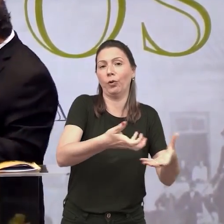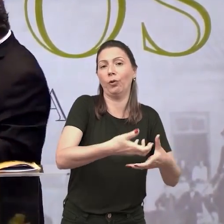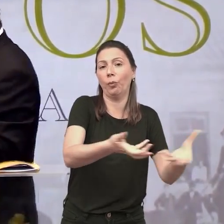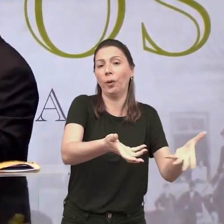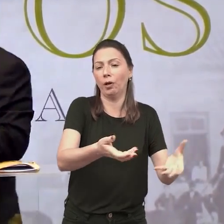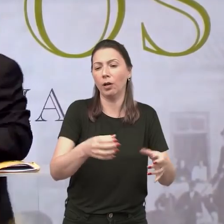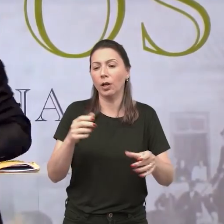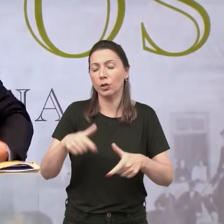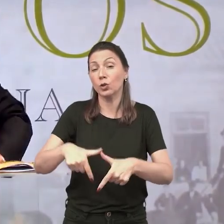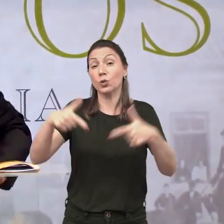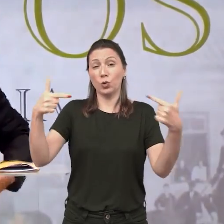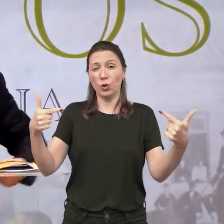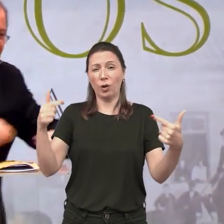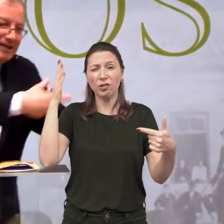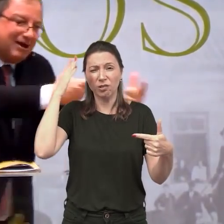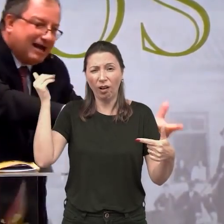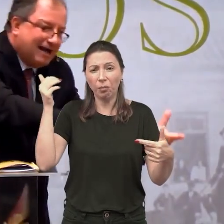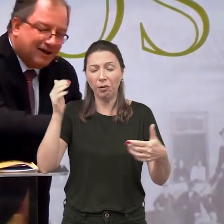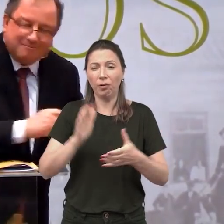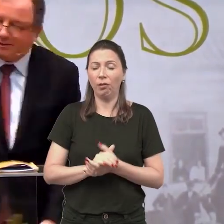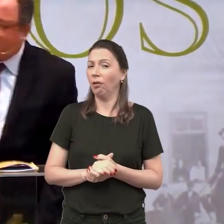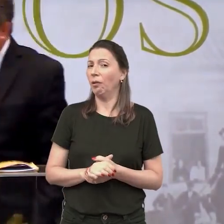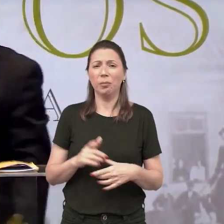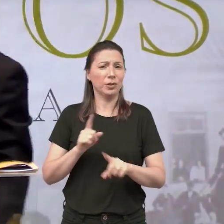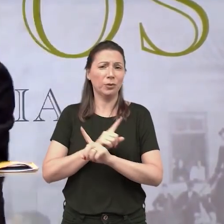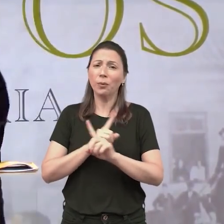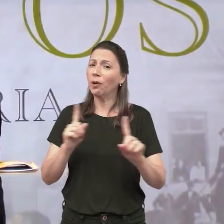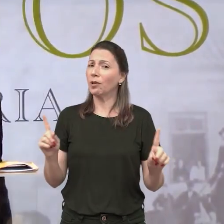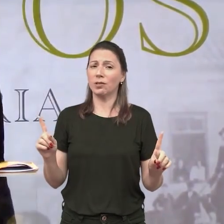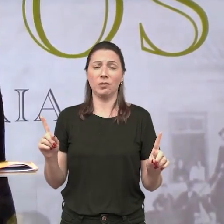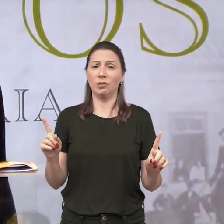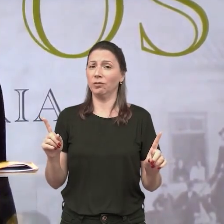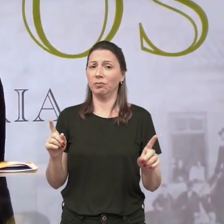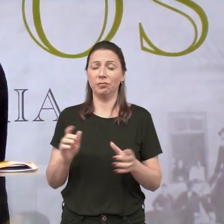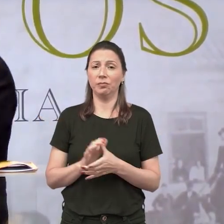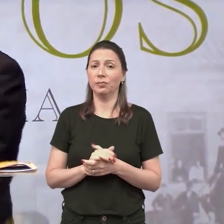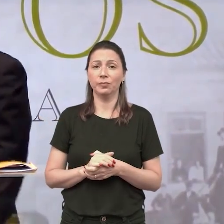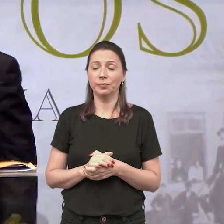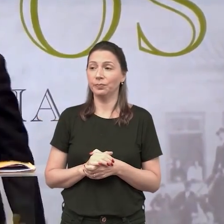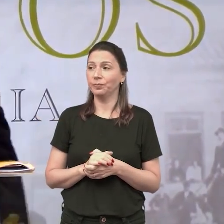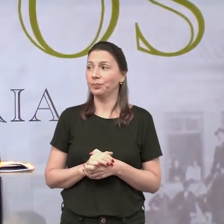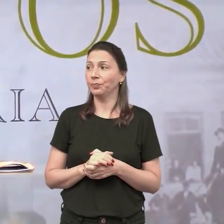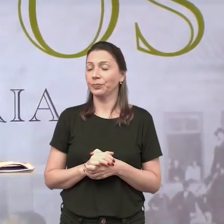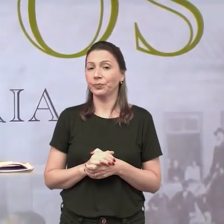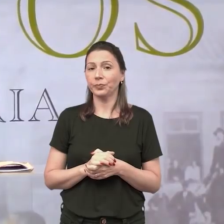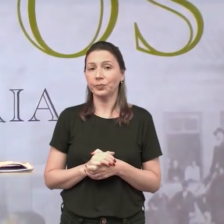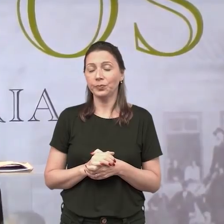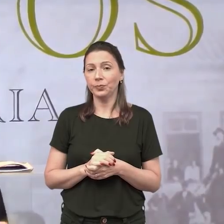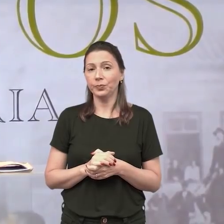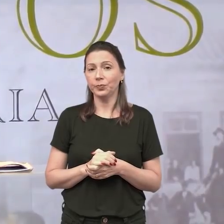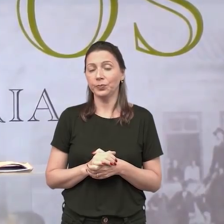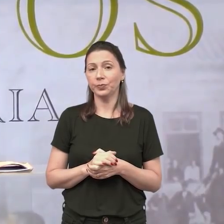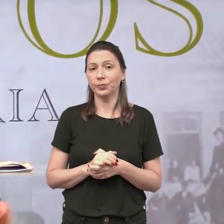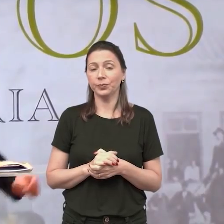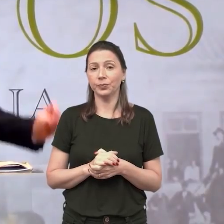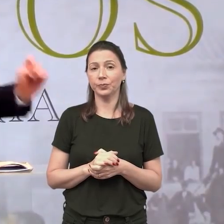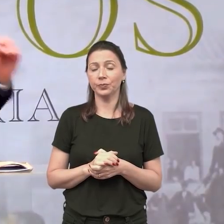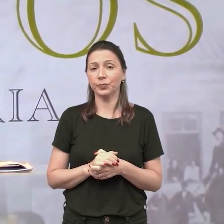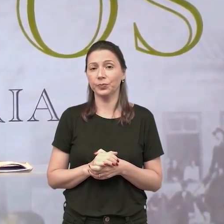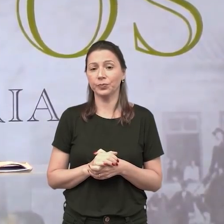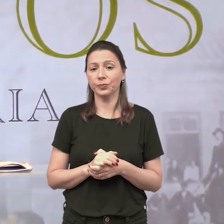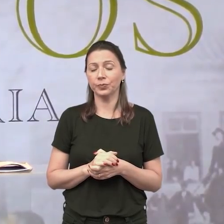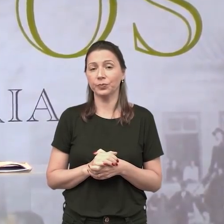E em Provérbios diz que a sorte se lança no regaço, mas toda decisão procede o quê? De Deus. Mas não é assim mais, sabe por